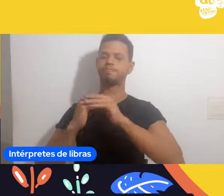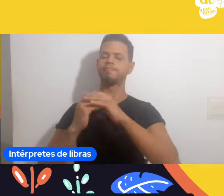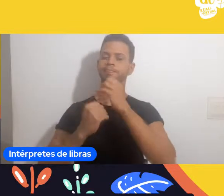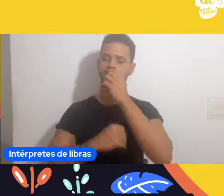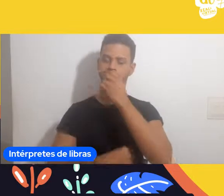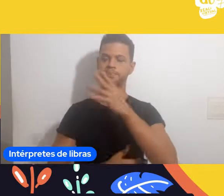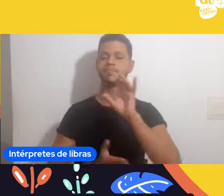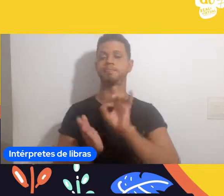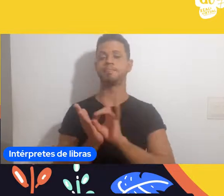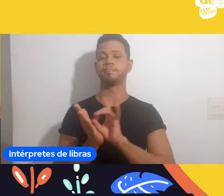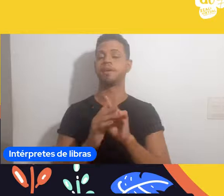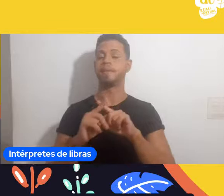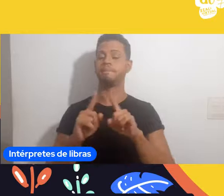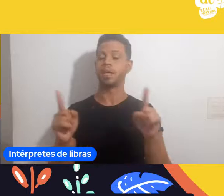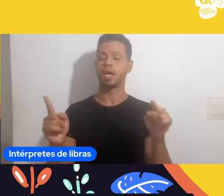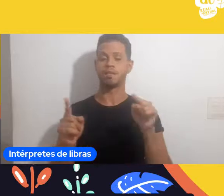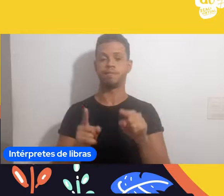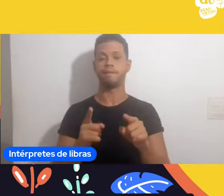isso ficou